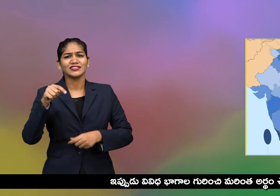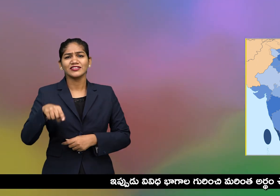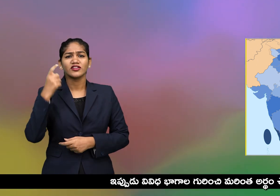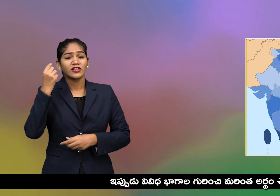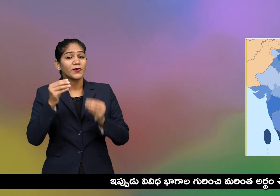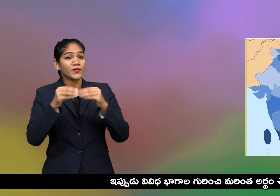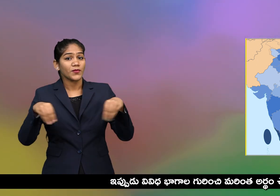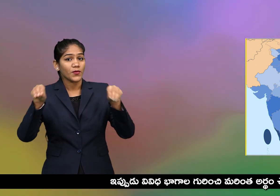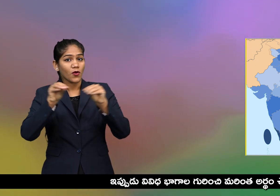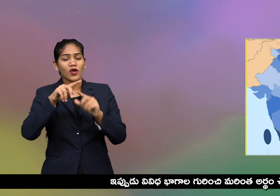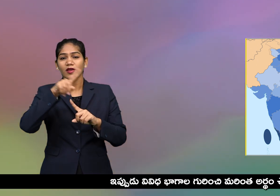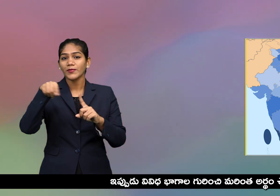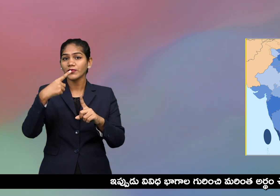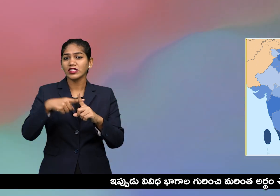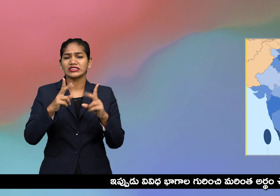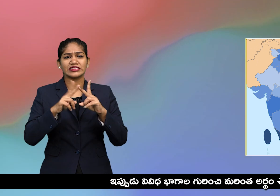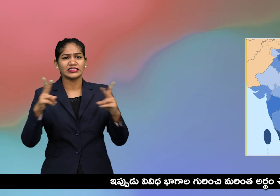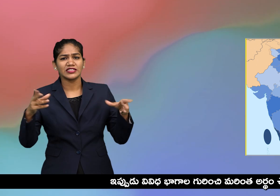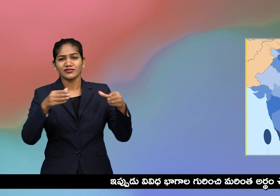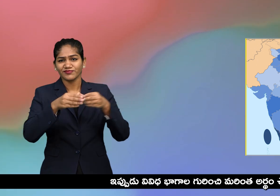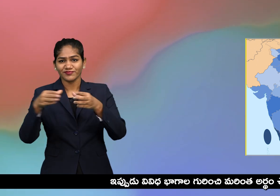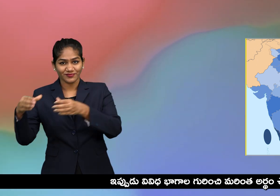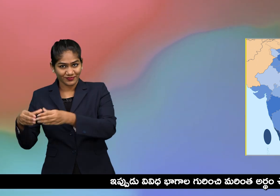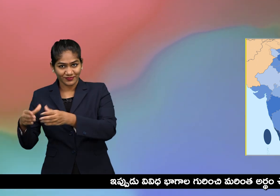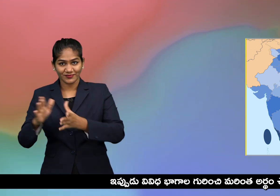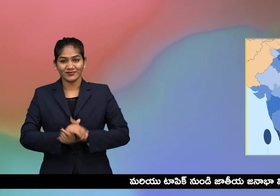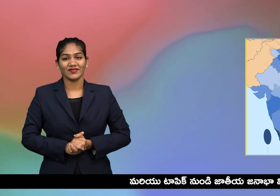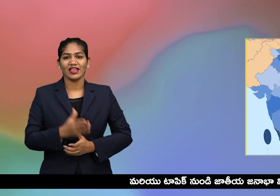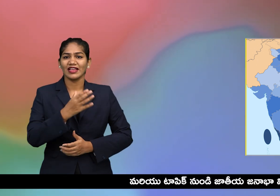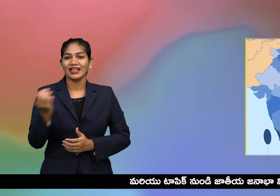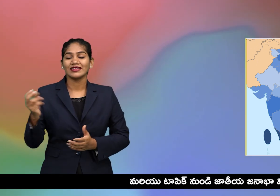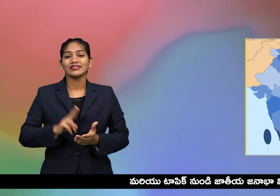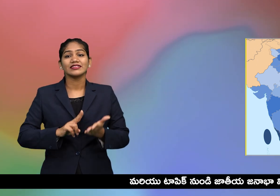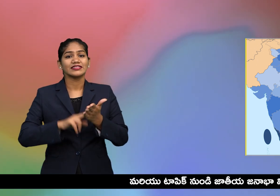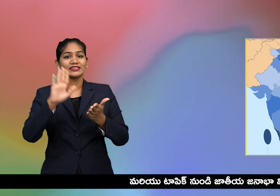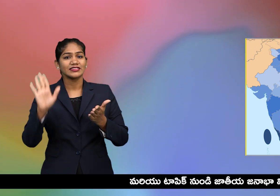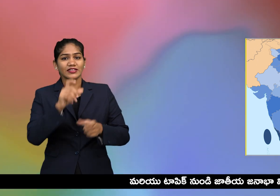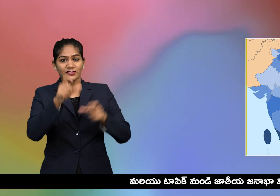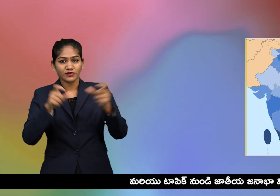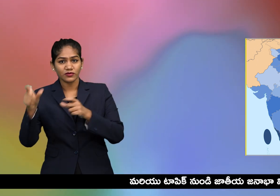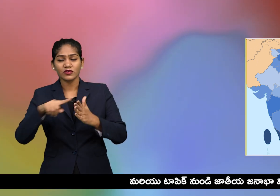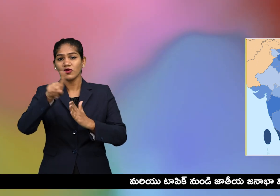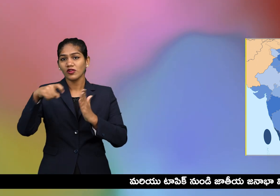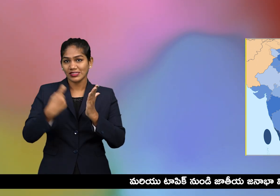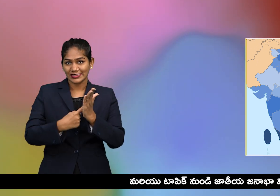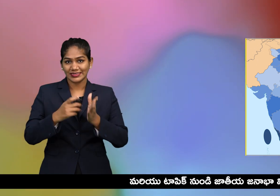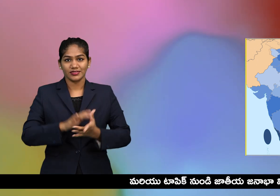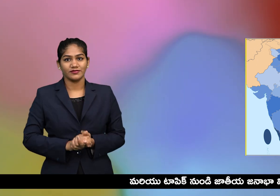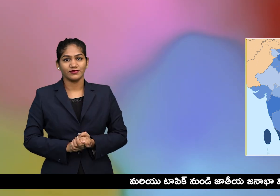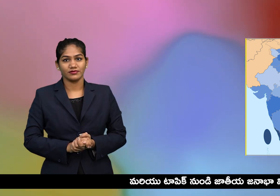తరగతి సామాజిక అధ్యయనాలు అనే అంశం నుండి విభిన్న భాగాలు మరియు జాతీయ జనాభా విధానం